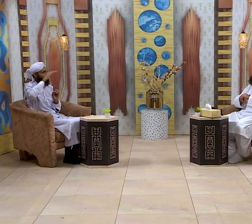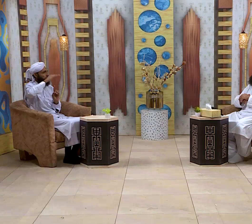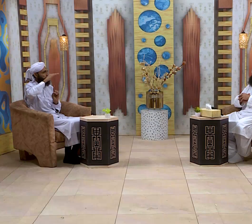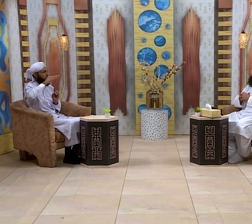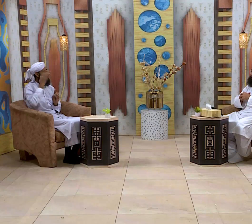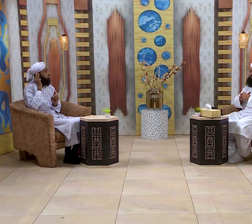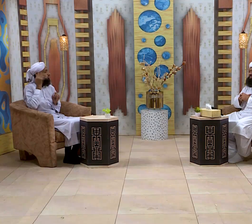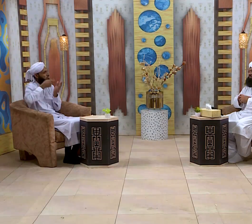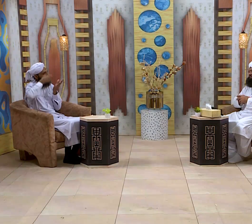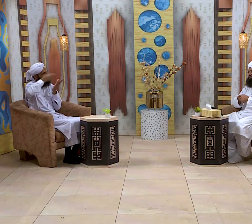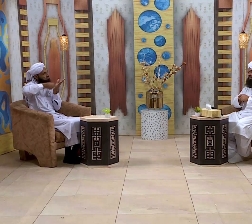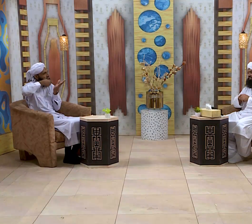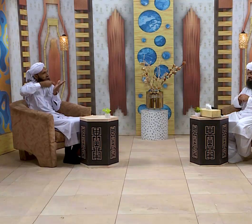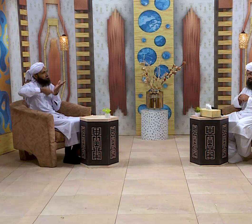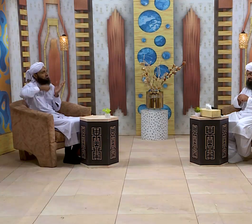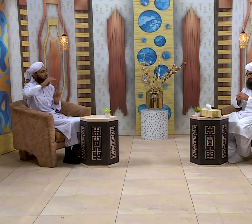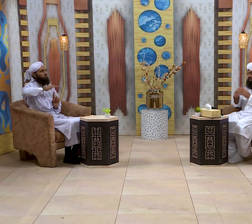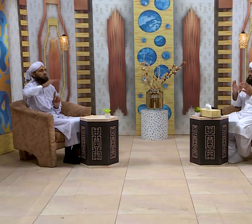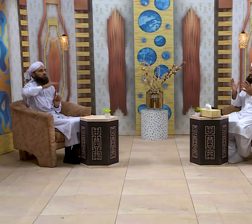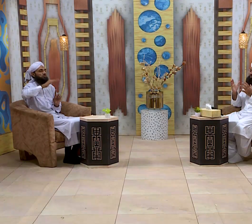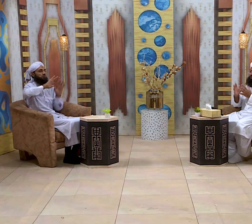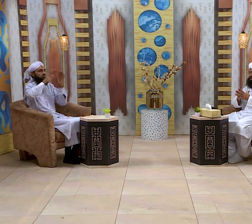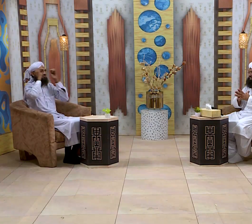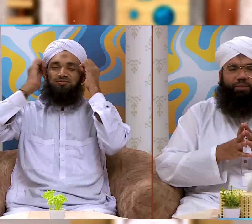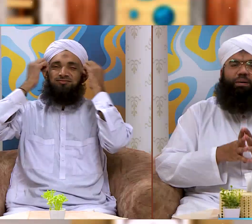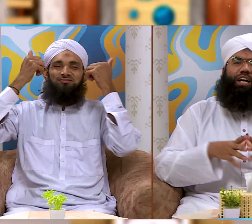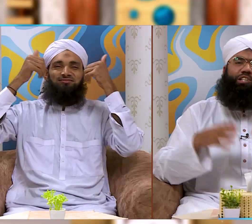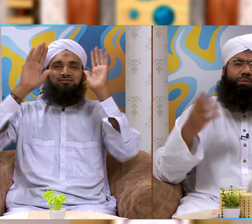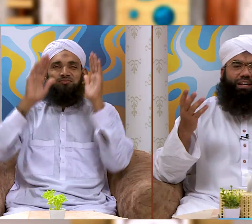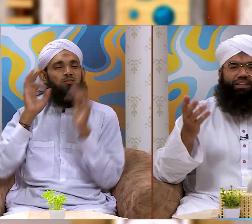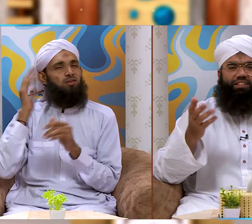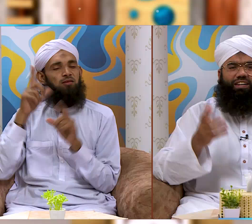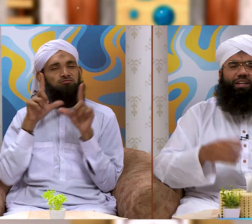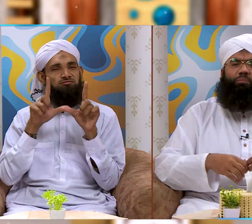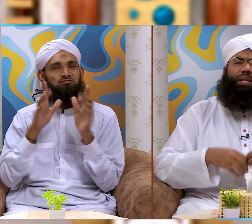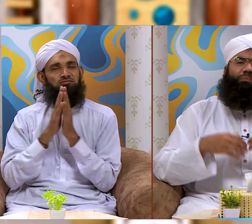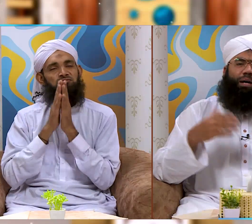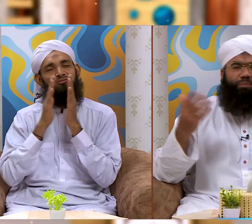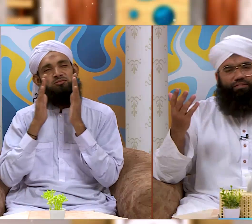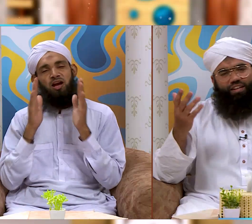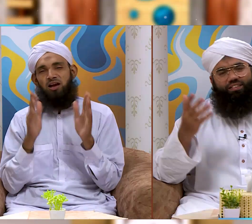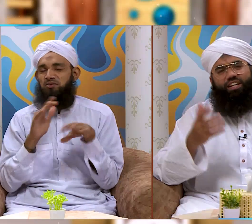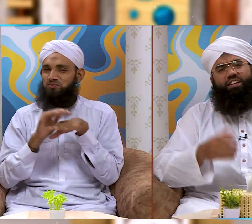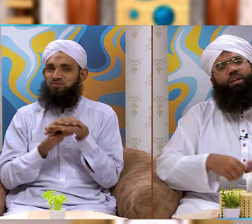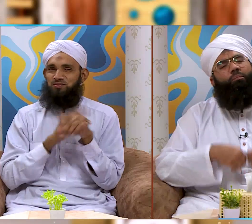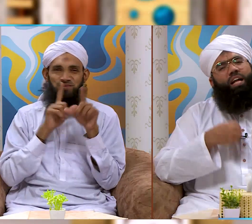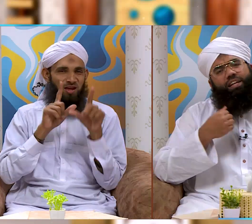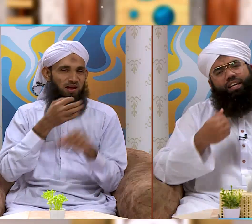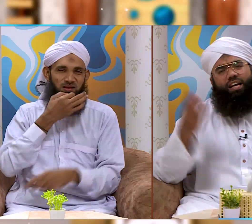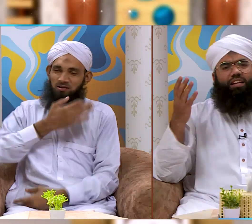یار خان نعیمی صاحب رحمۃ اللہ تعالی علیہ پر۔ اللہ اکبر۔ بڑا عشق بڑا انداز ہے، بڑی محبت والا انداز ہے، بڑا نرالا انداز